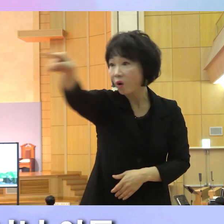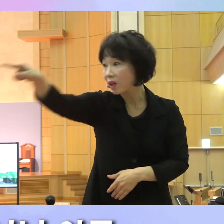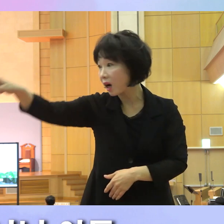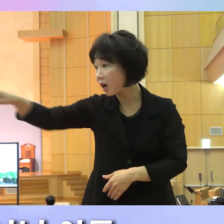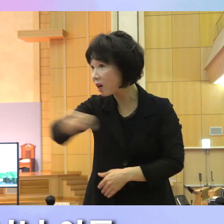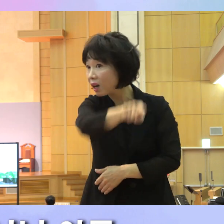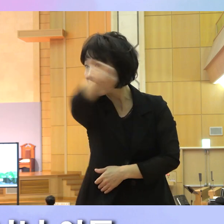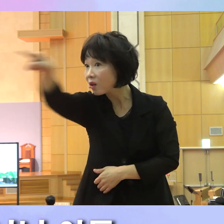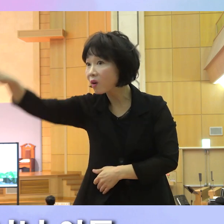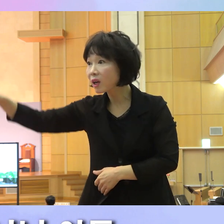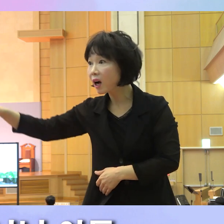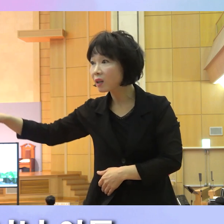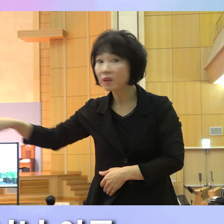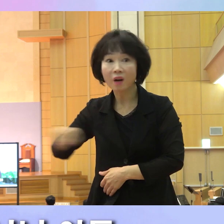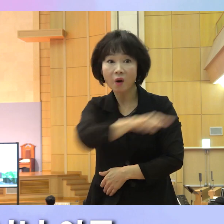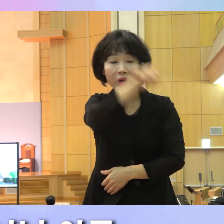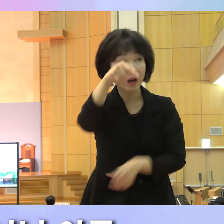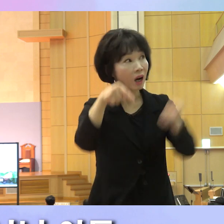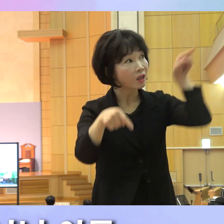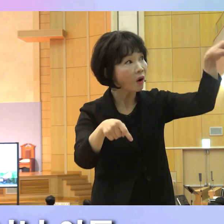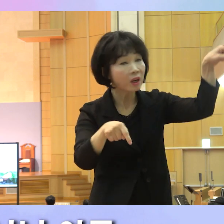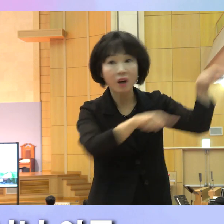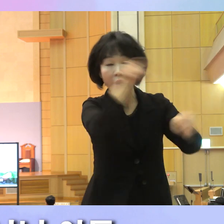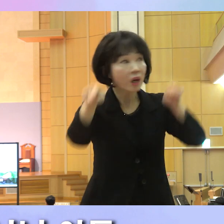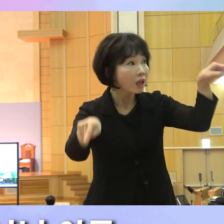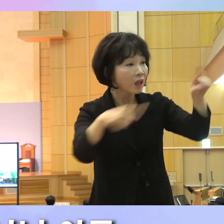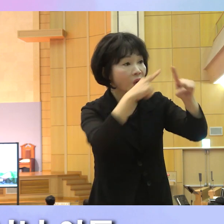너희가 이 성전을 헐라.